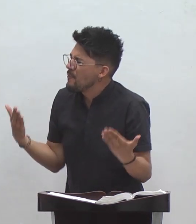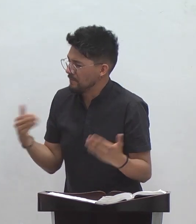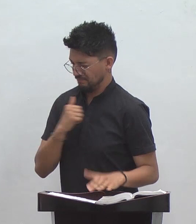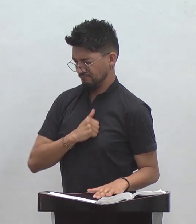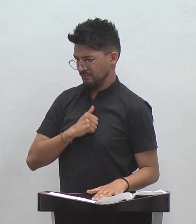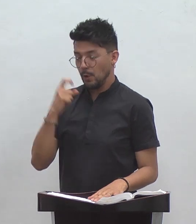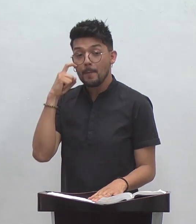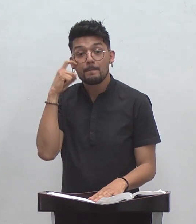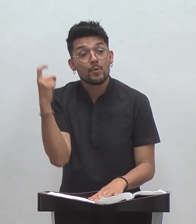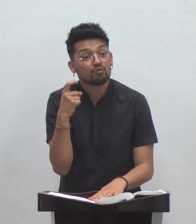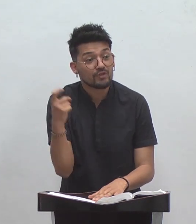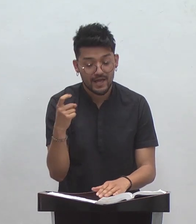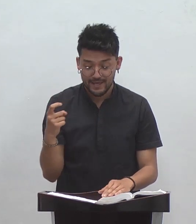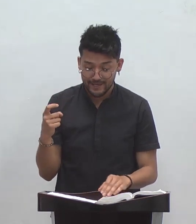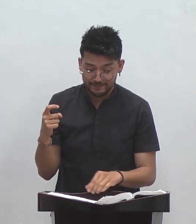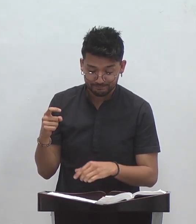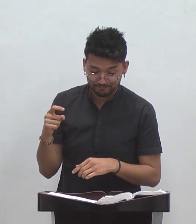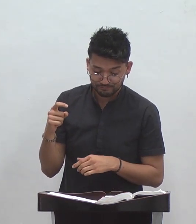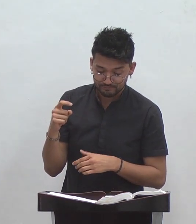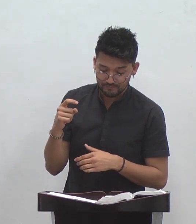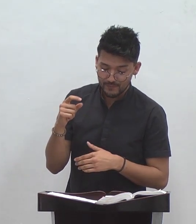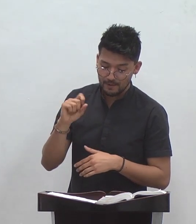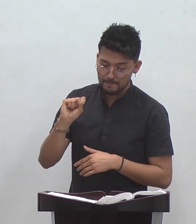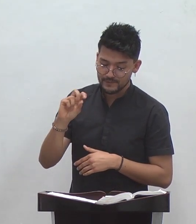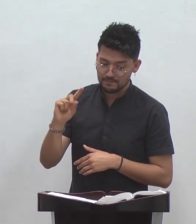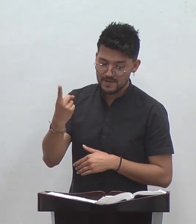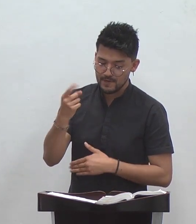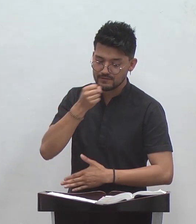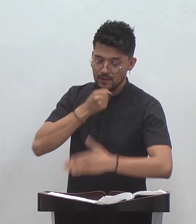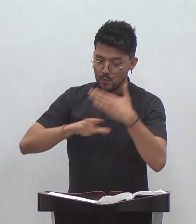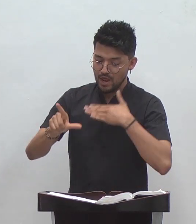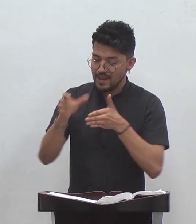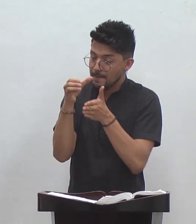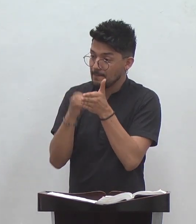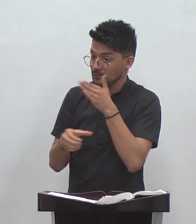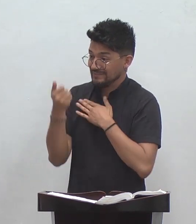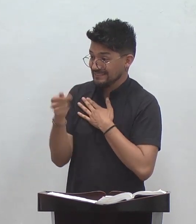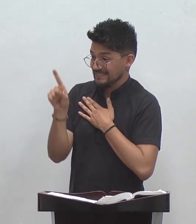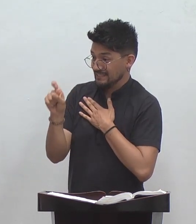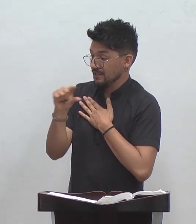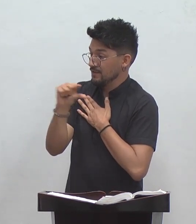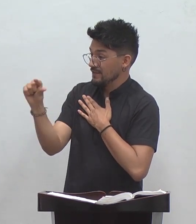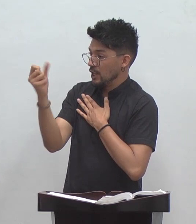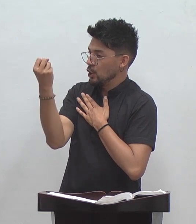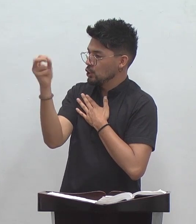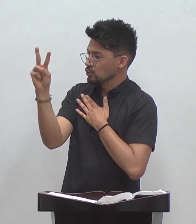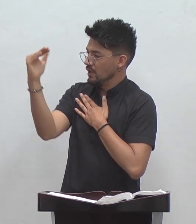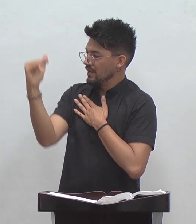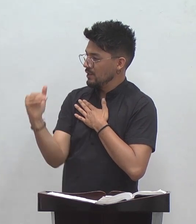¿Y cómo Dios llama a David? Busquemos, por favor, Primera de Samuel, capítulo 16,